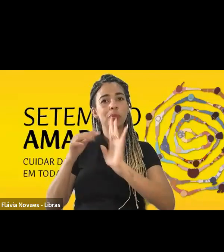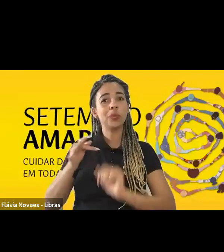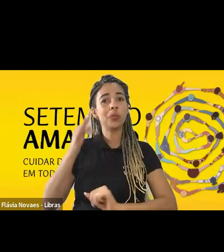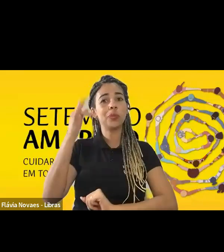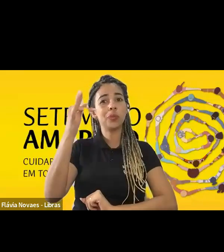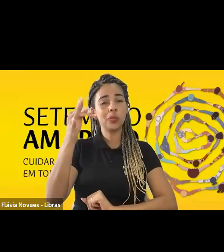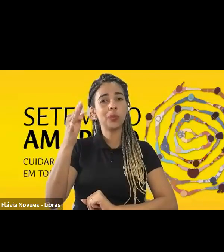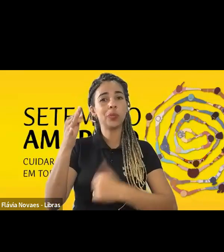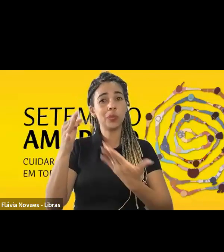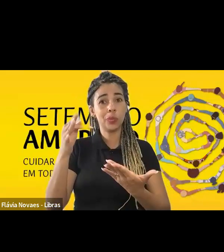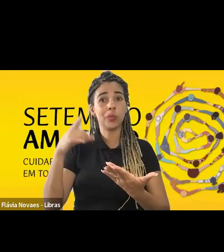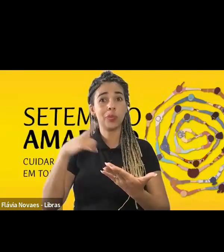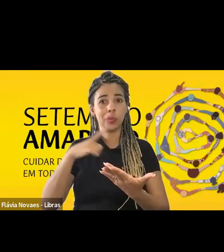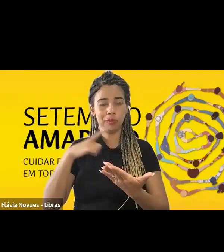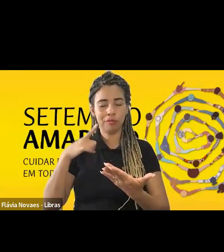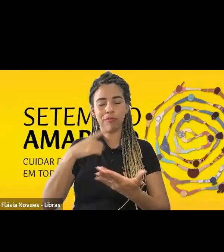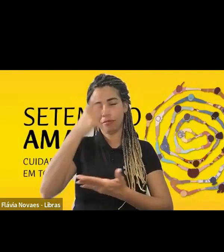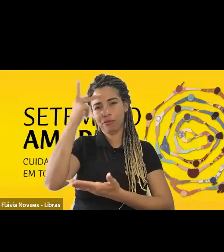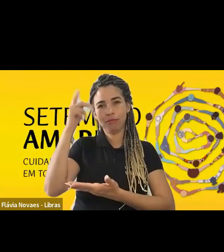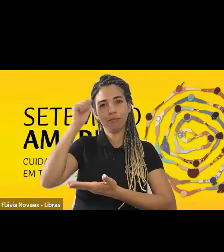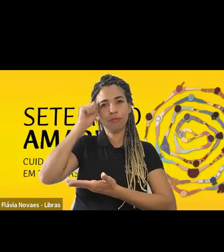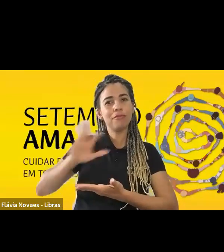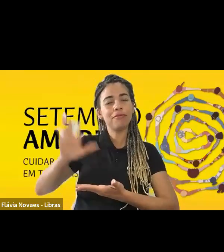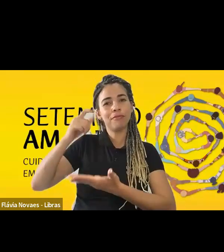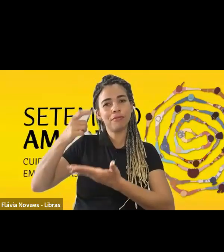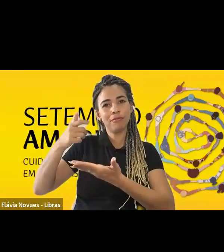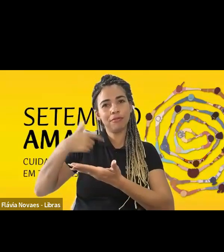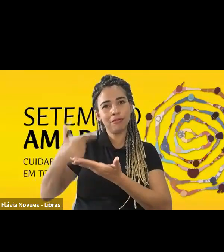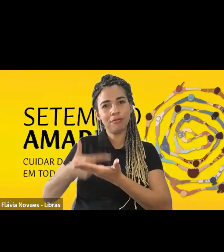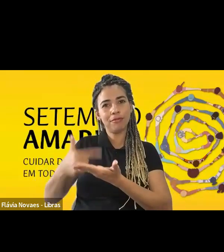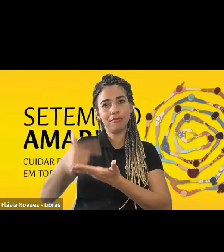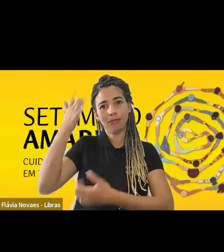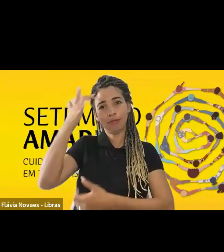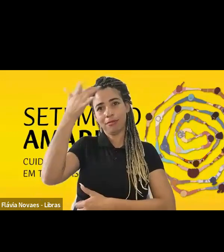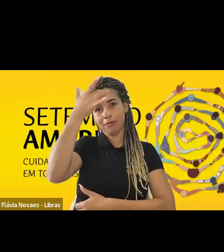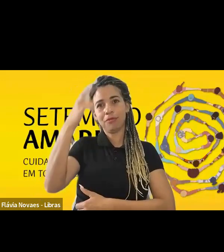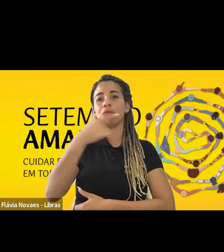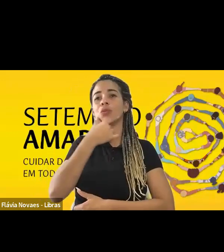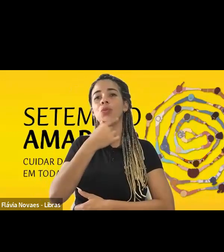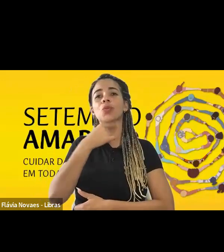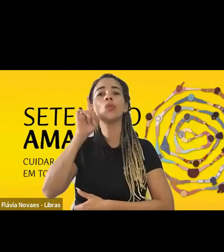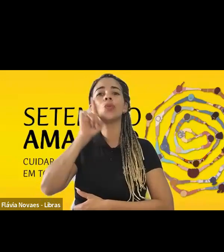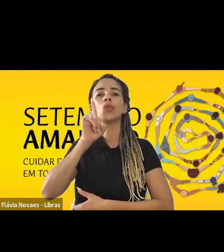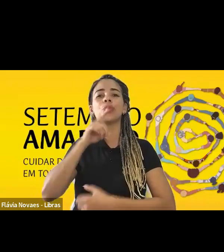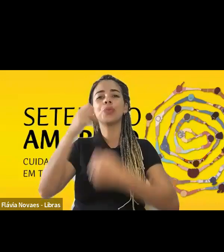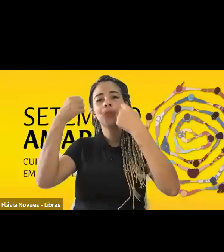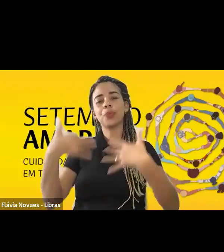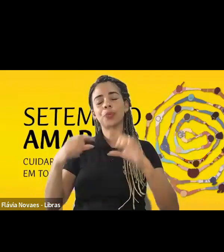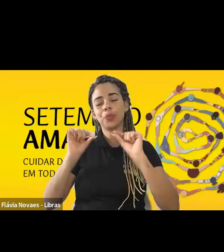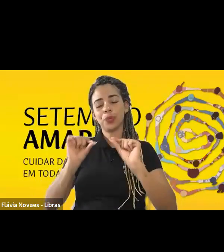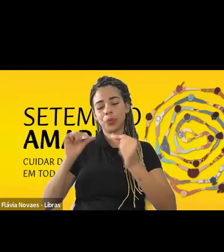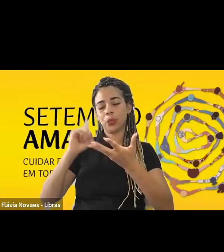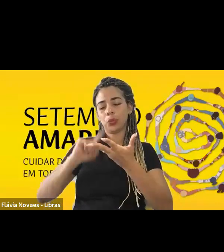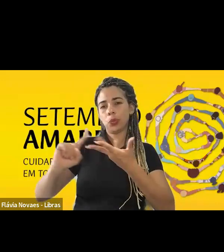grande autor da saúde mental chamado Thomas Insel, é um americano, ele diz que os transtornos